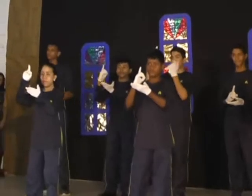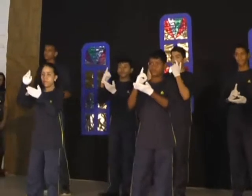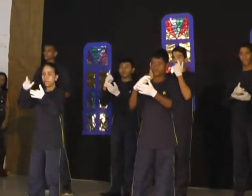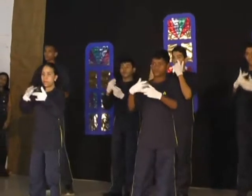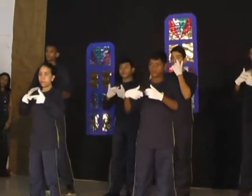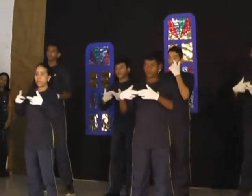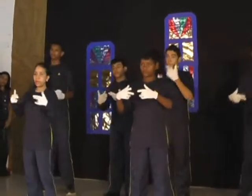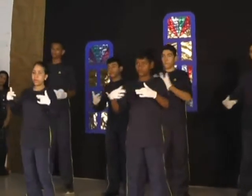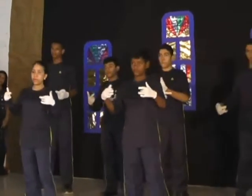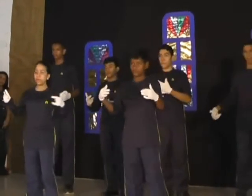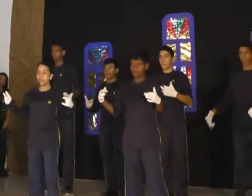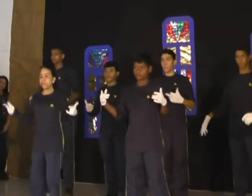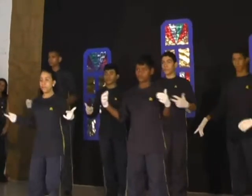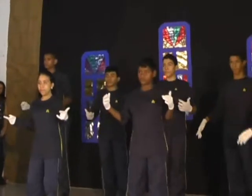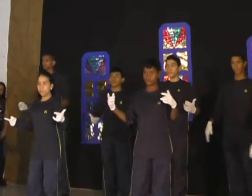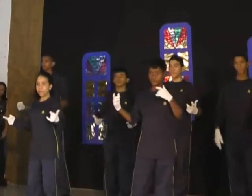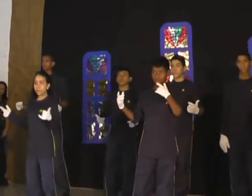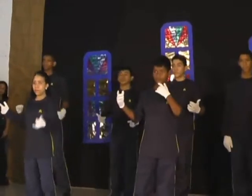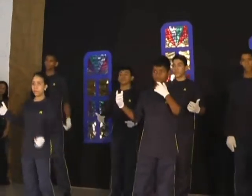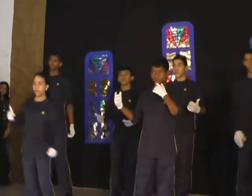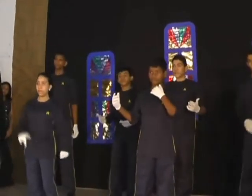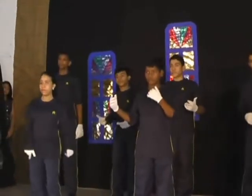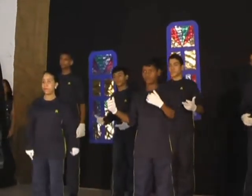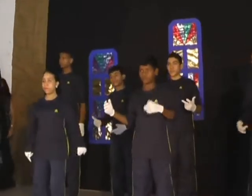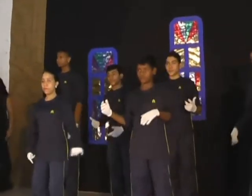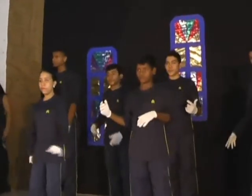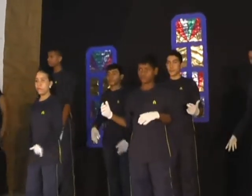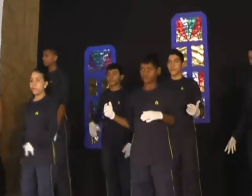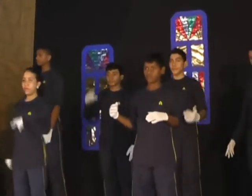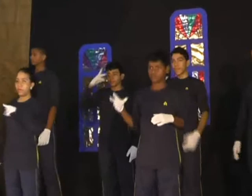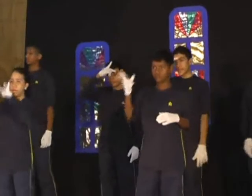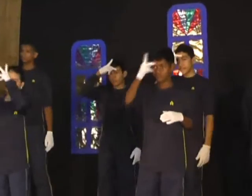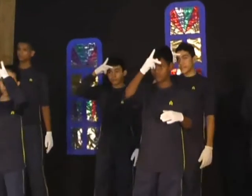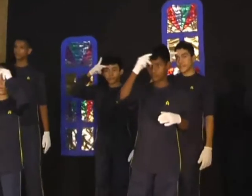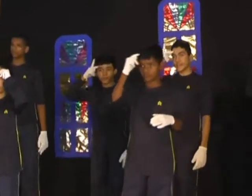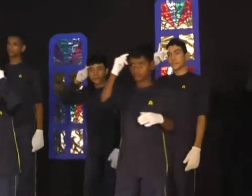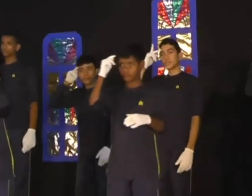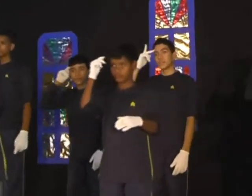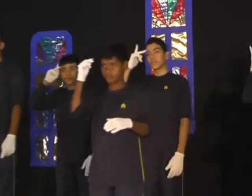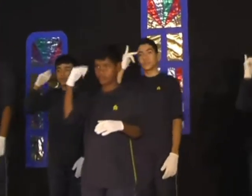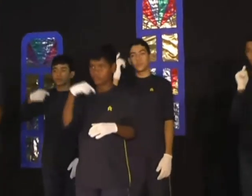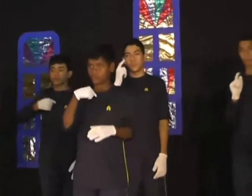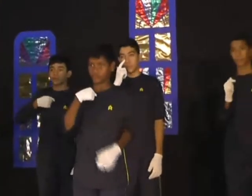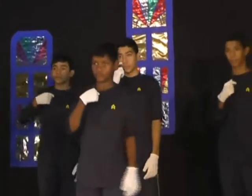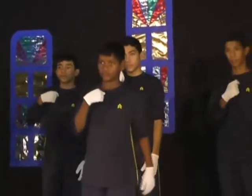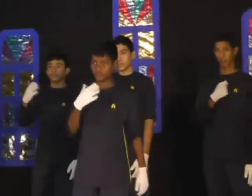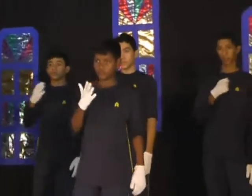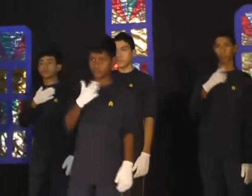coisas. E ao próximo, como a mim